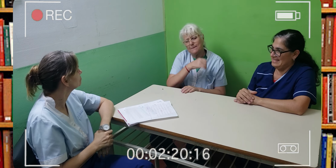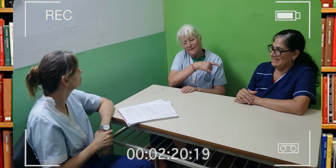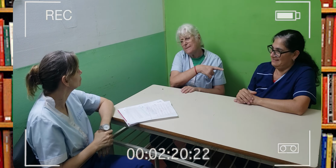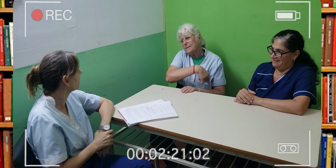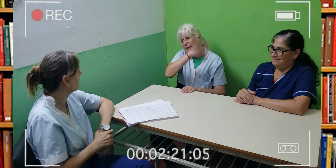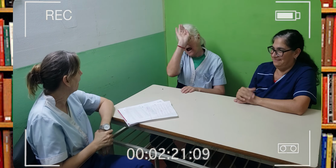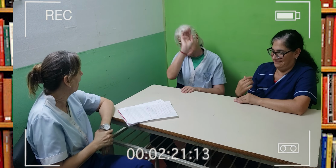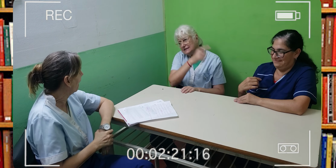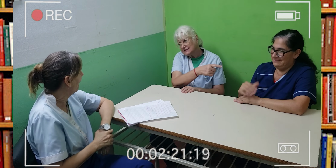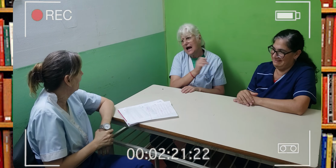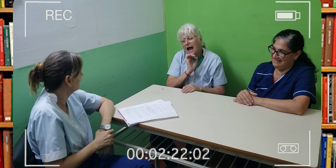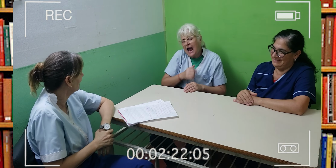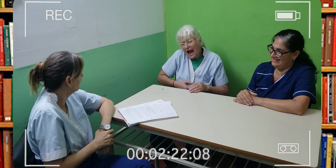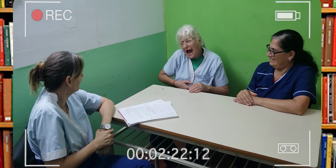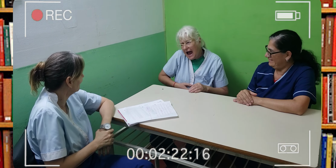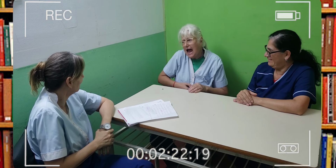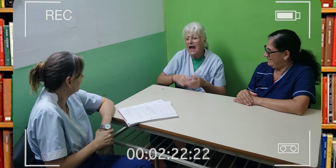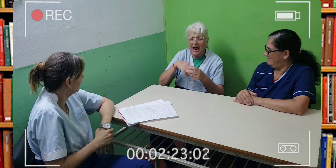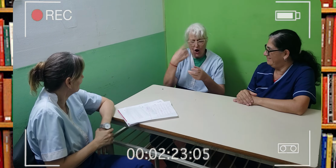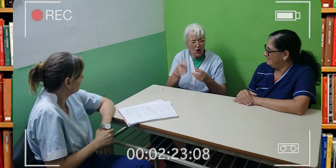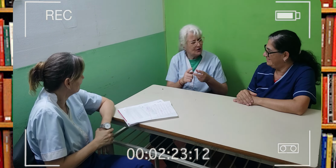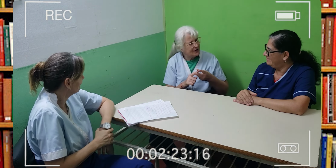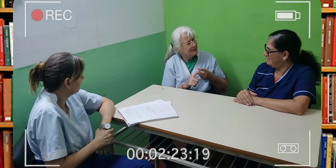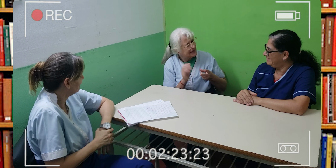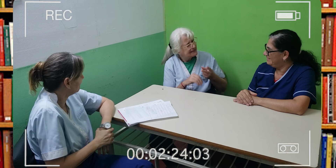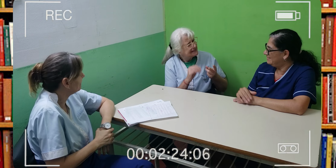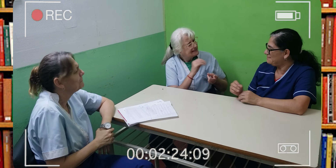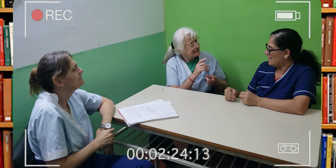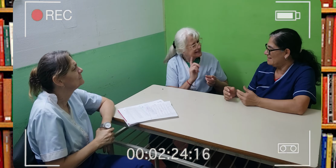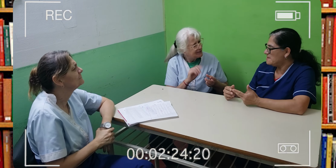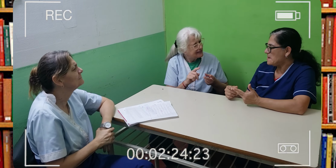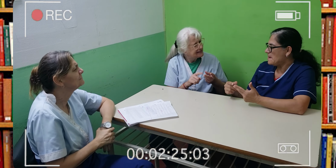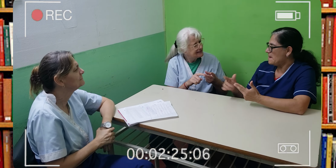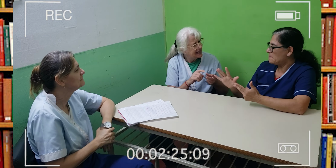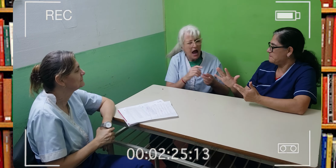Sí, con Lola siempre nos reíamos, pasábamos lindos momentos, nos matábamos de risa.